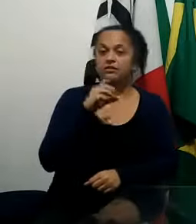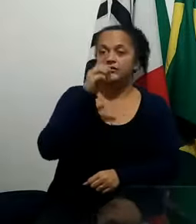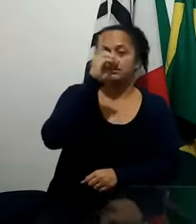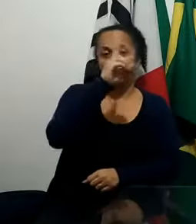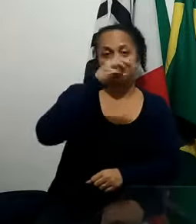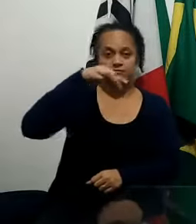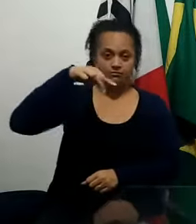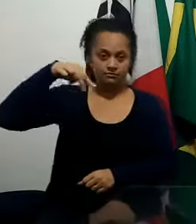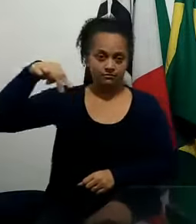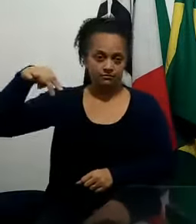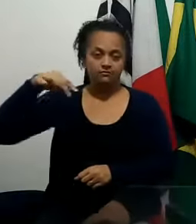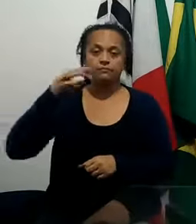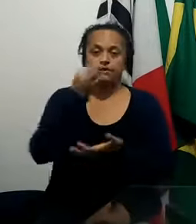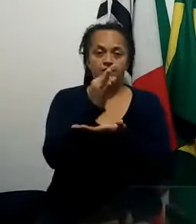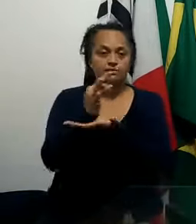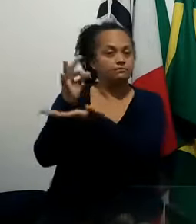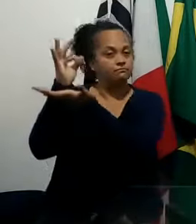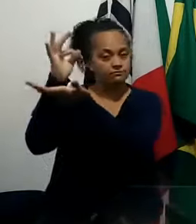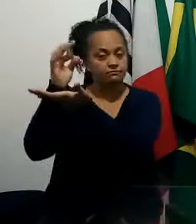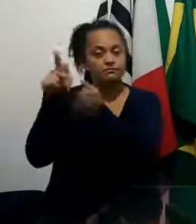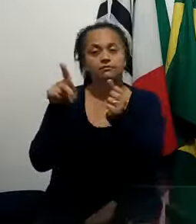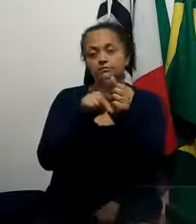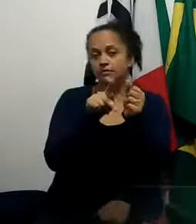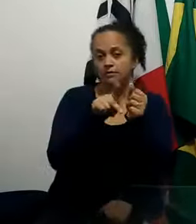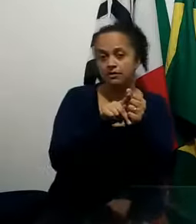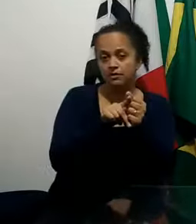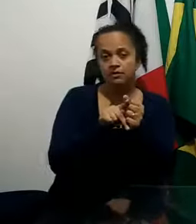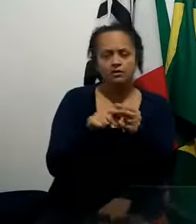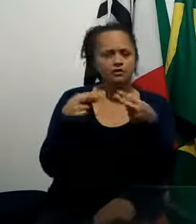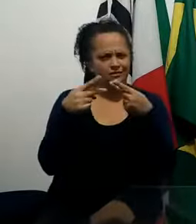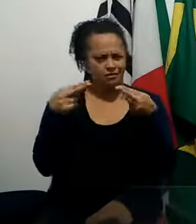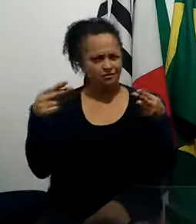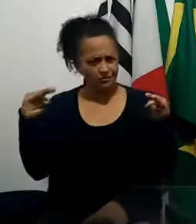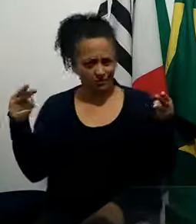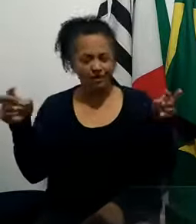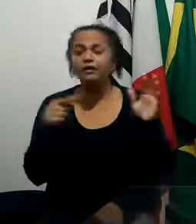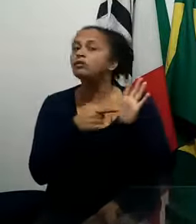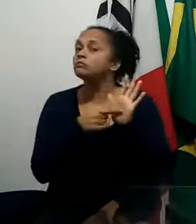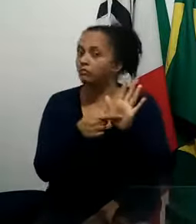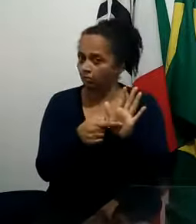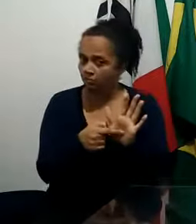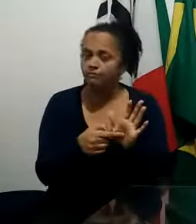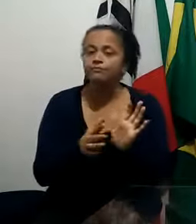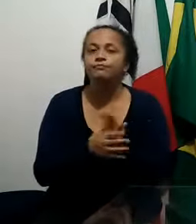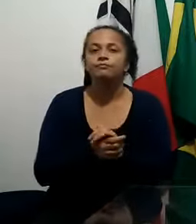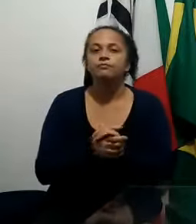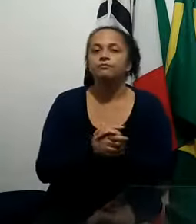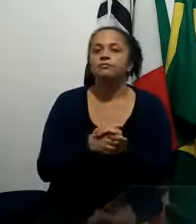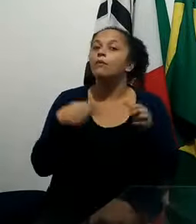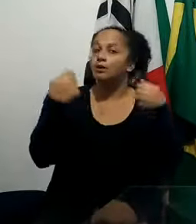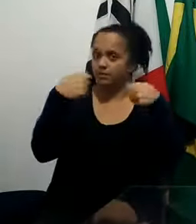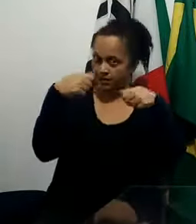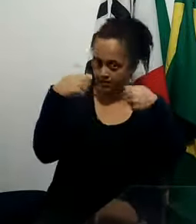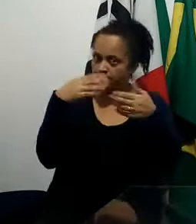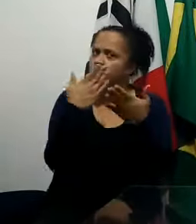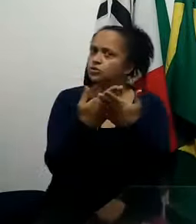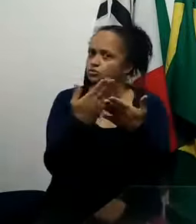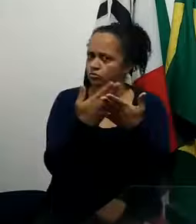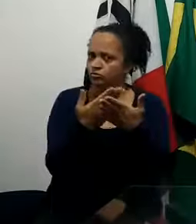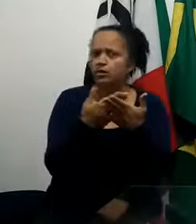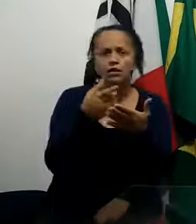Daniel, Tessalonicenses, Pedro e outros textos da Bíblia, né? É só você estudar a live de